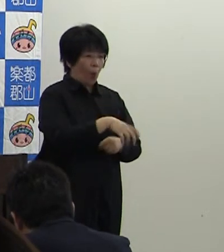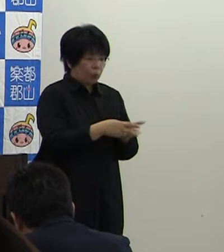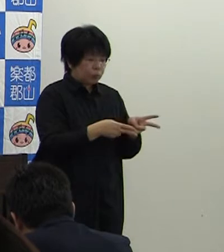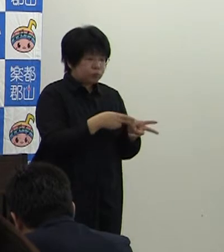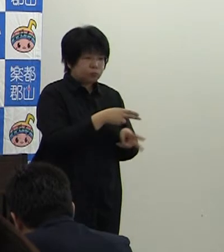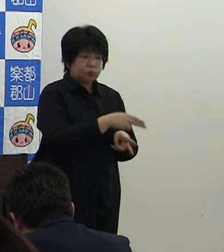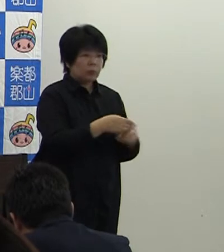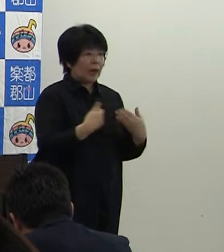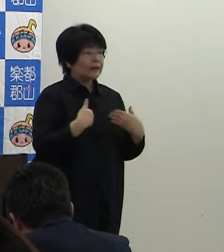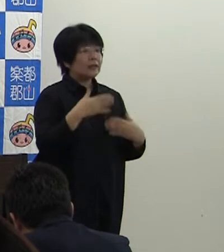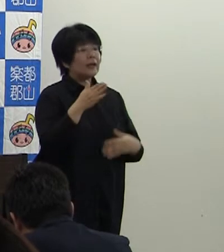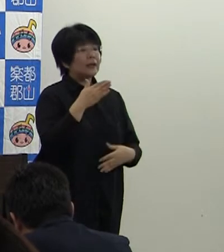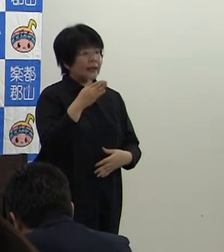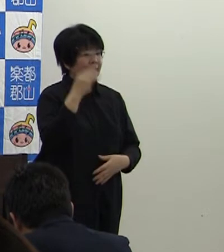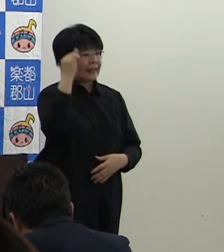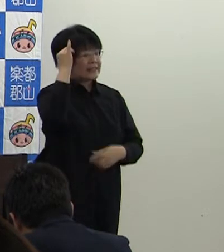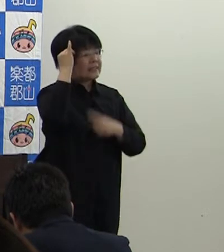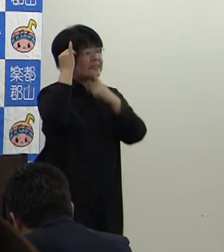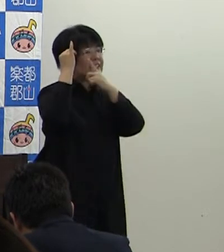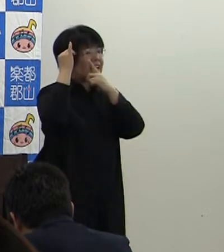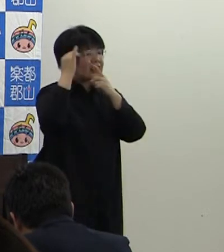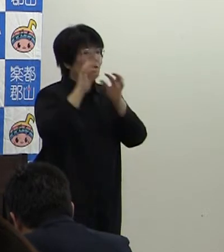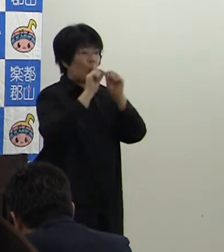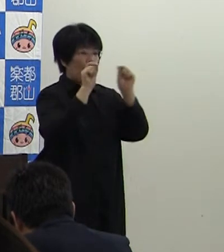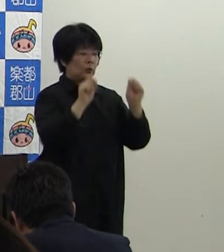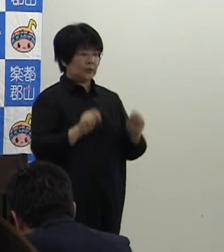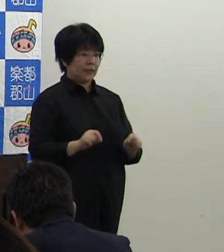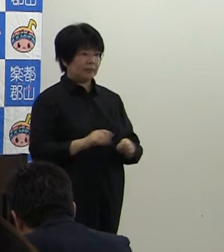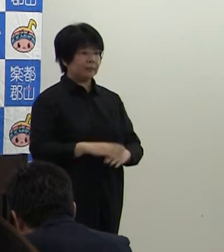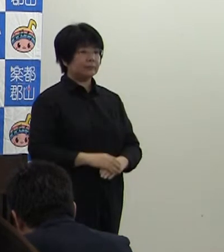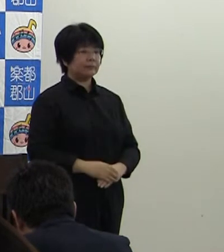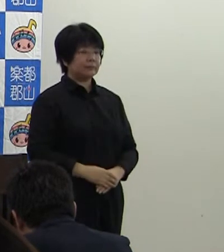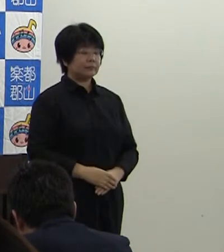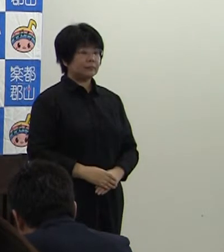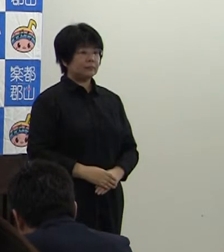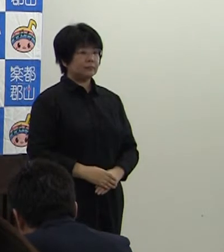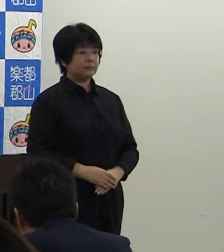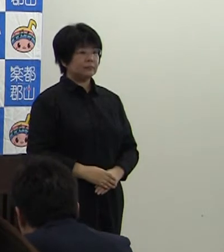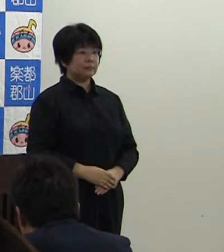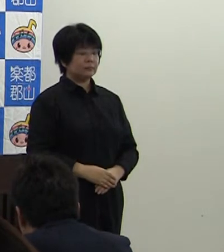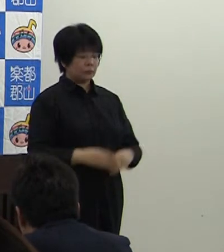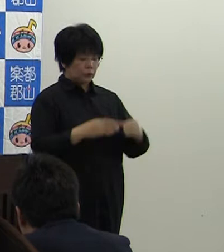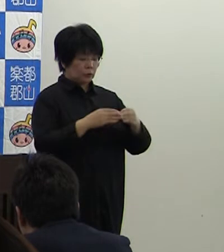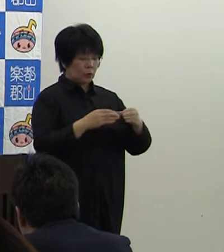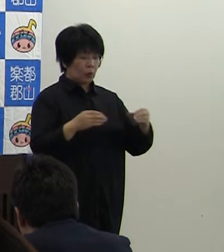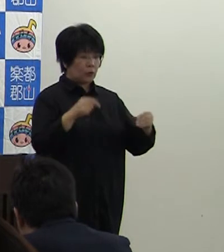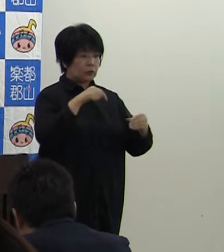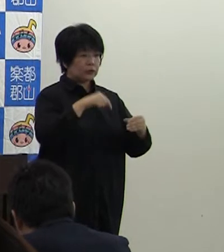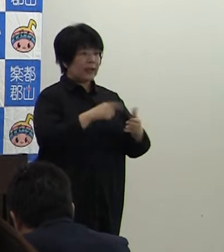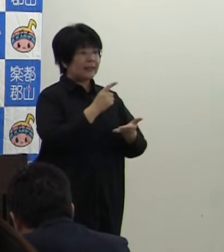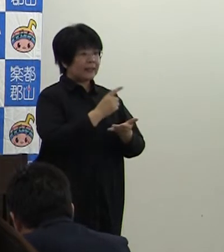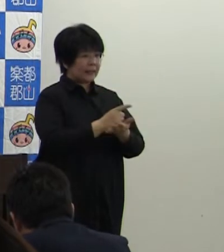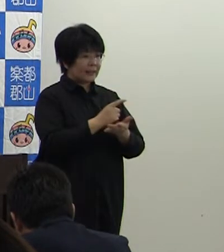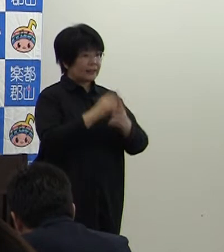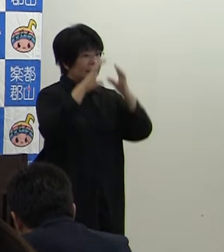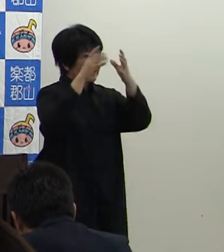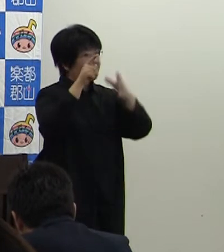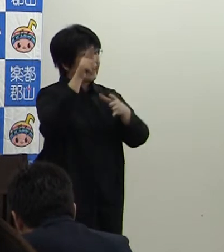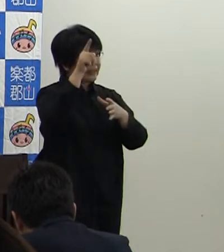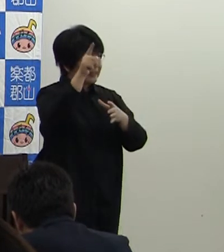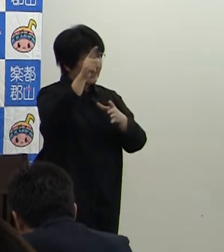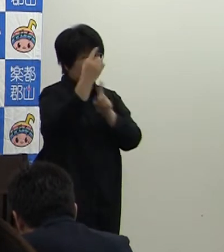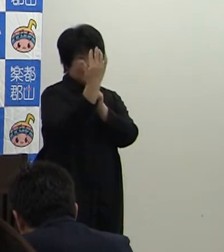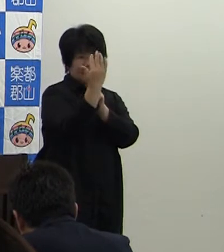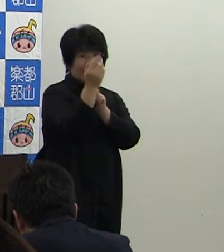いは生産年熟減るという日本においてですね、国内のマーケットに限らず海外のマーケットまで